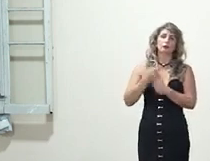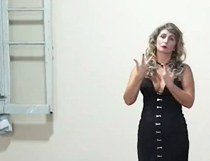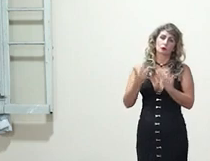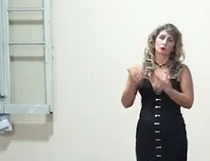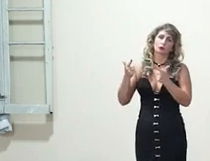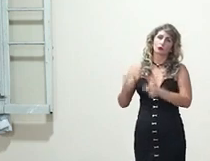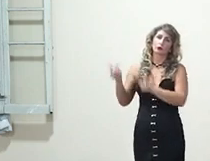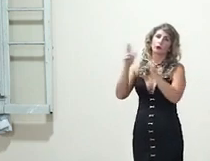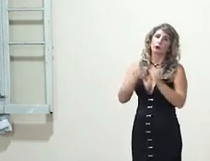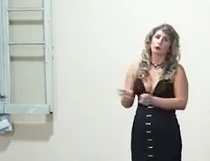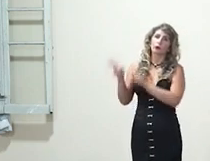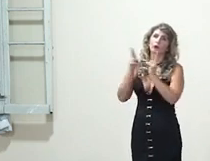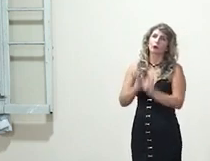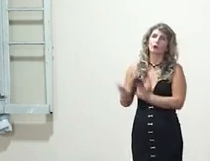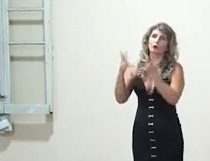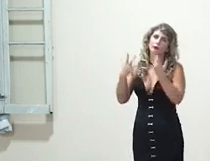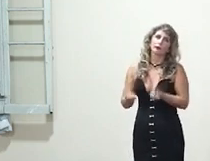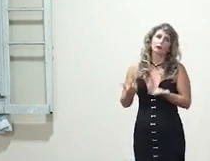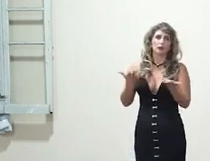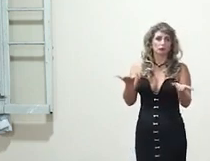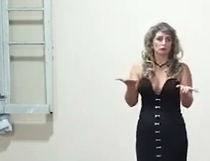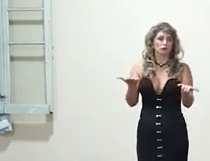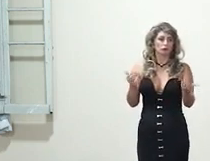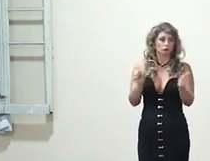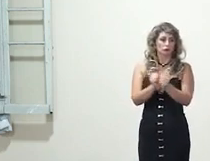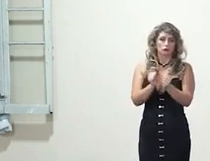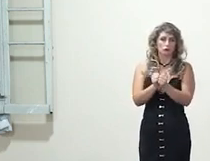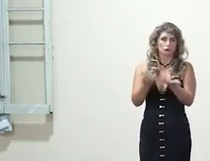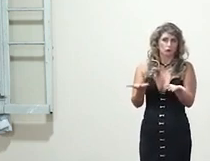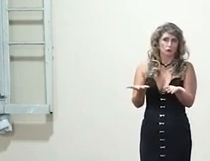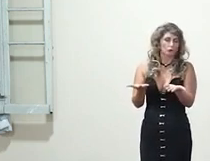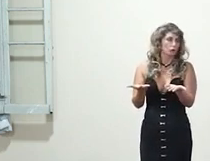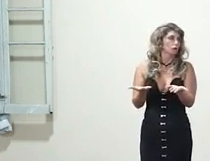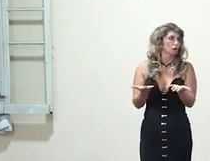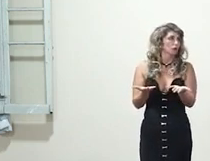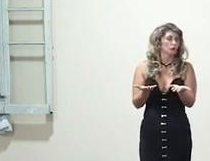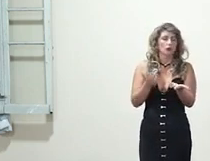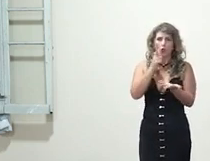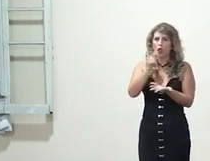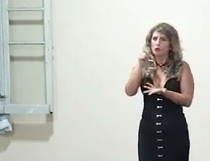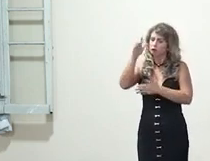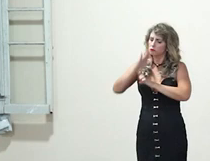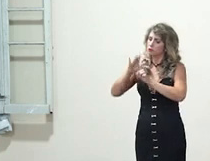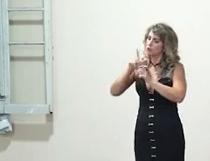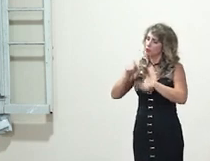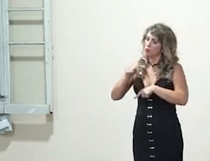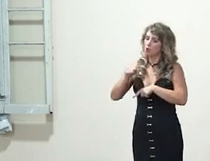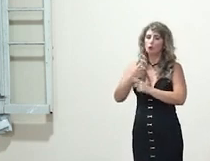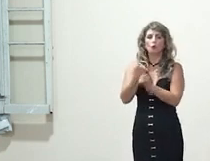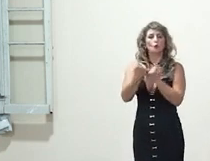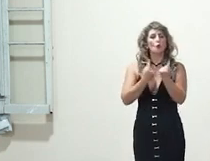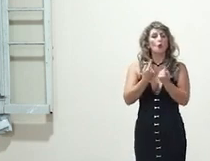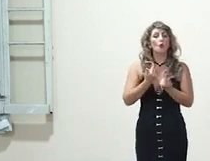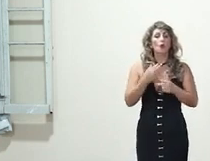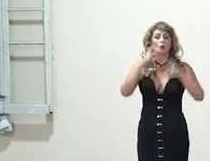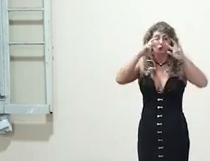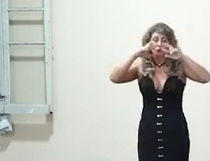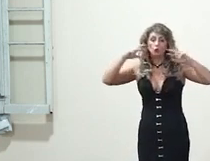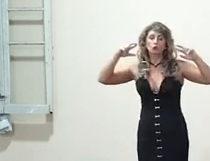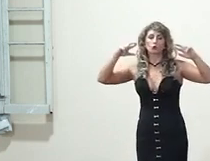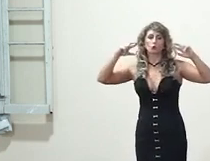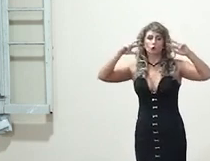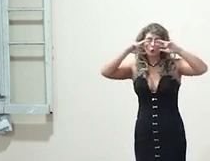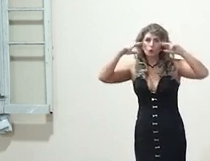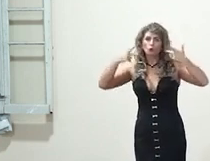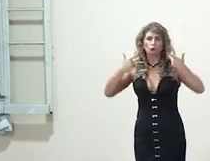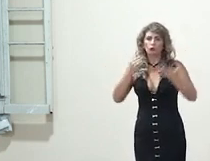e achar que o cara vai aceitar. Só para falar, não, mas isso tem que estar junto. Então, a partir do momento, a linguagem do empresário é qual é o lucro? A gente tem